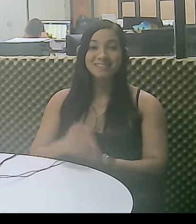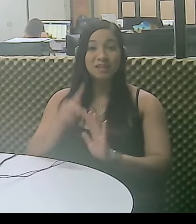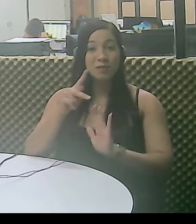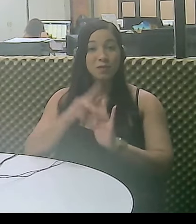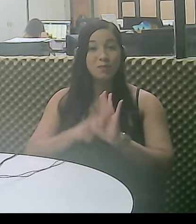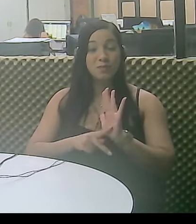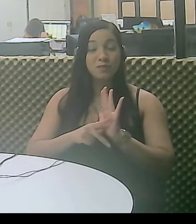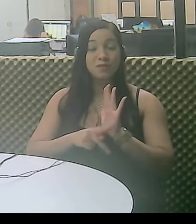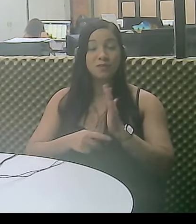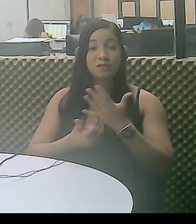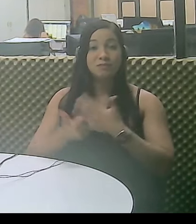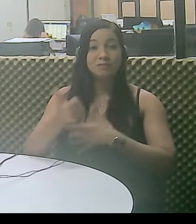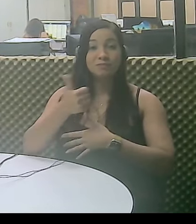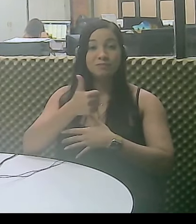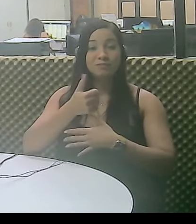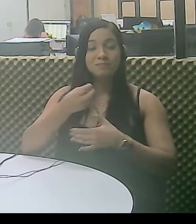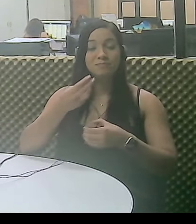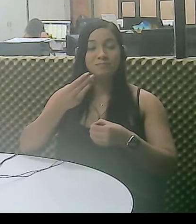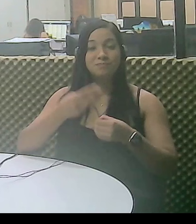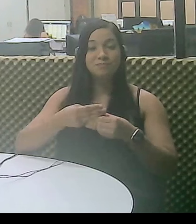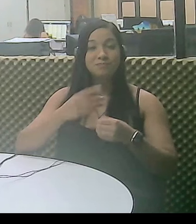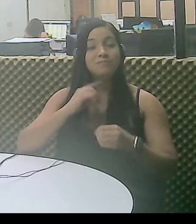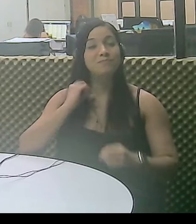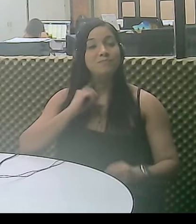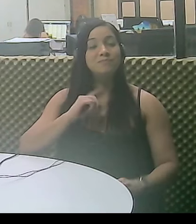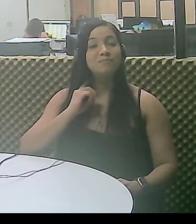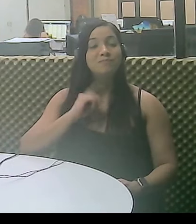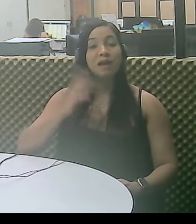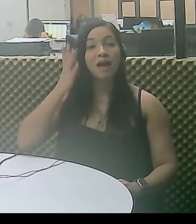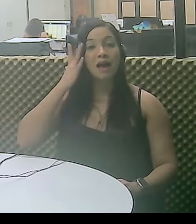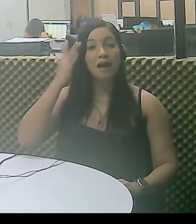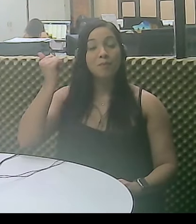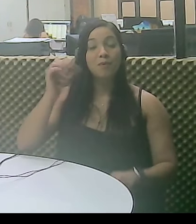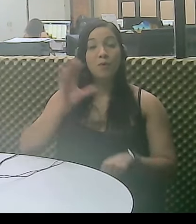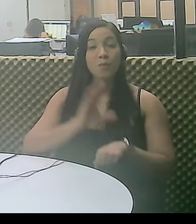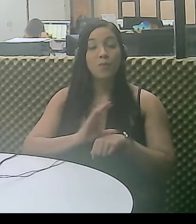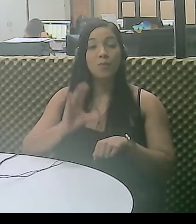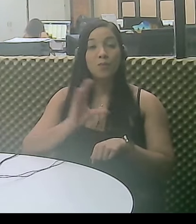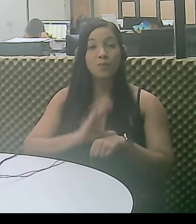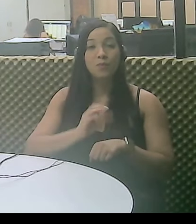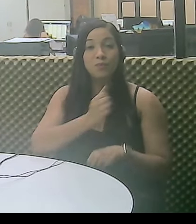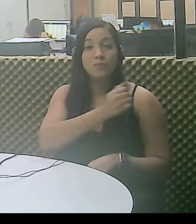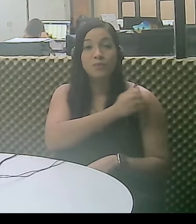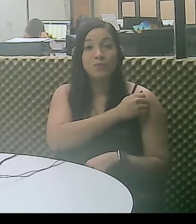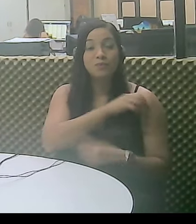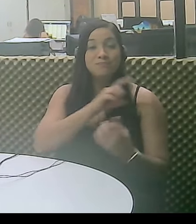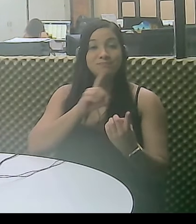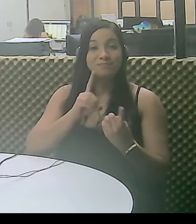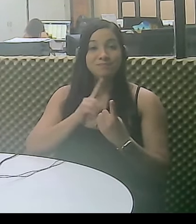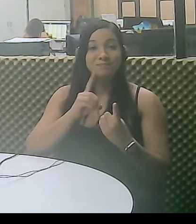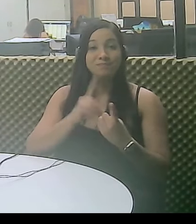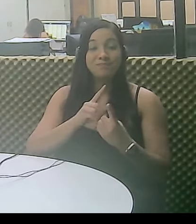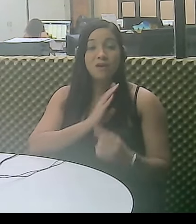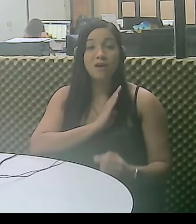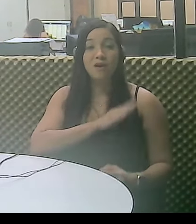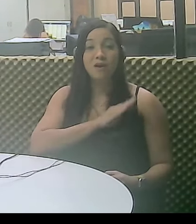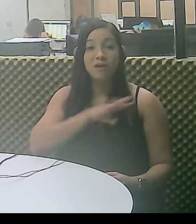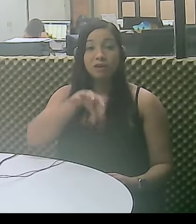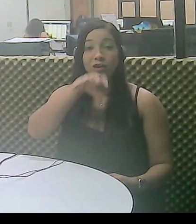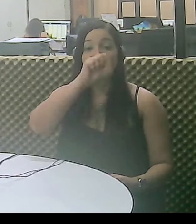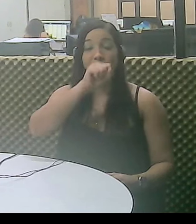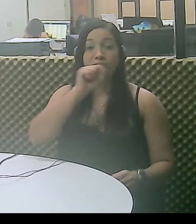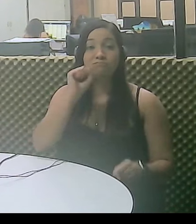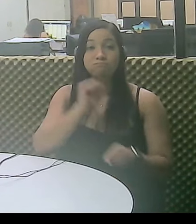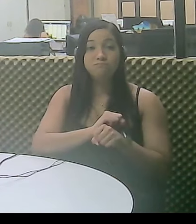Projeto pioneiro em Minas Gerais, Prefeitura realiza amanhã capacitação de estudantes em atendimento de parada